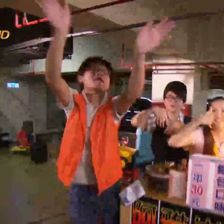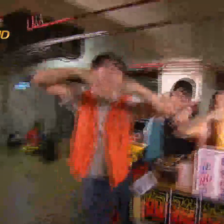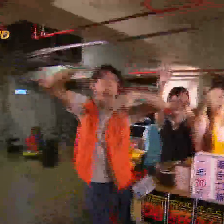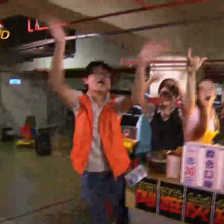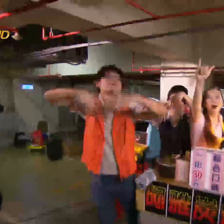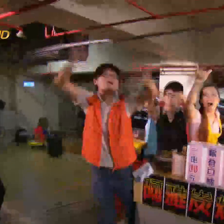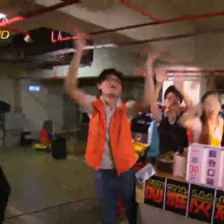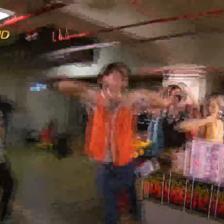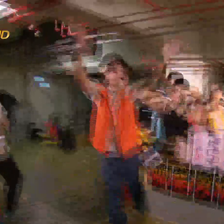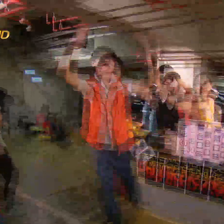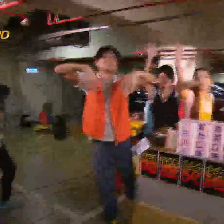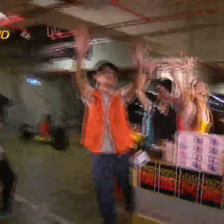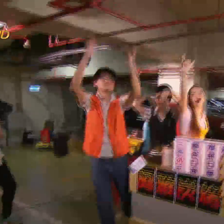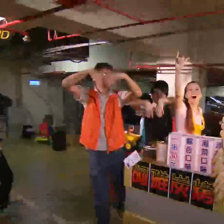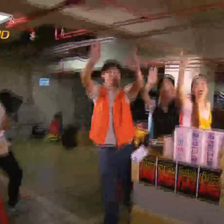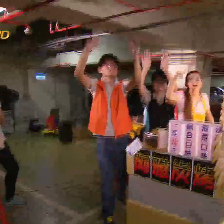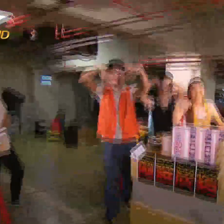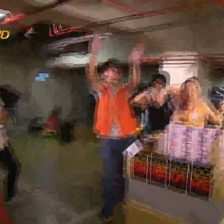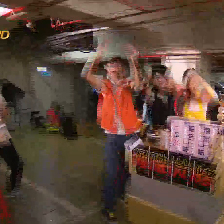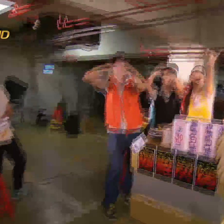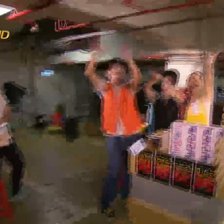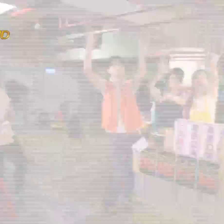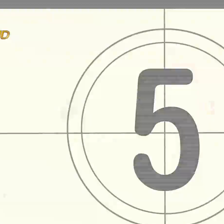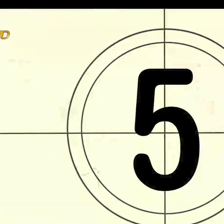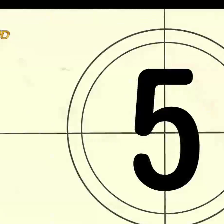走开！ 走开！ 走开！ 走开！ 走开！走开！走开！ 走开！